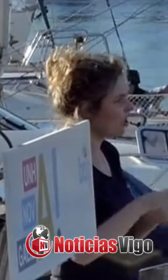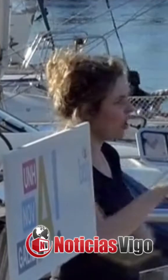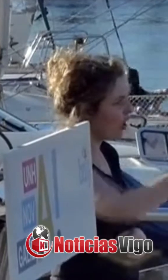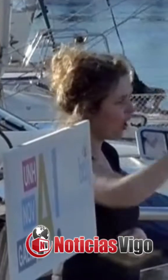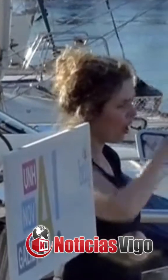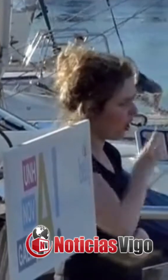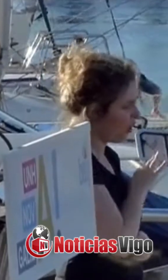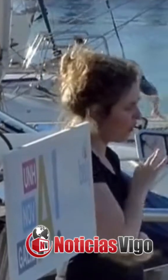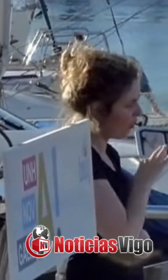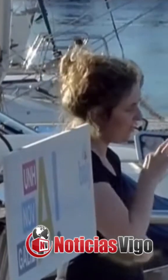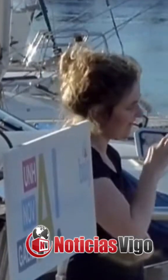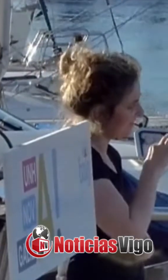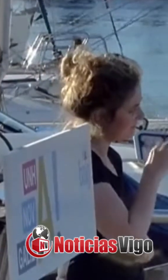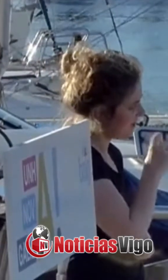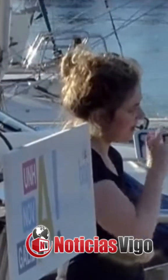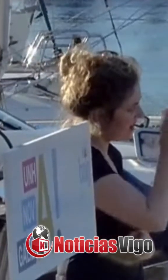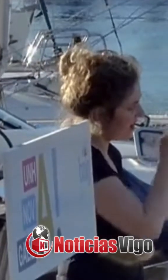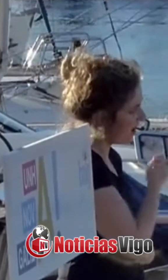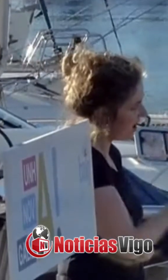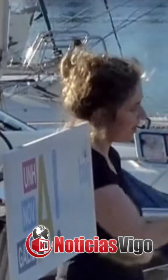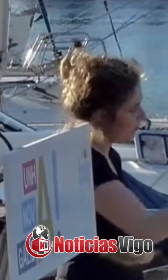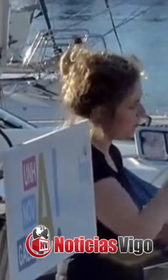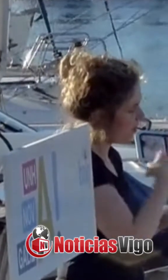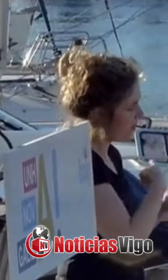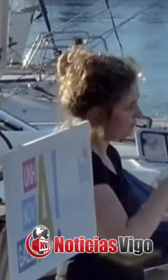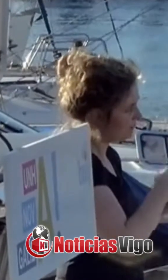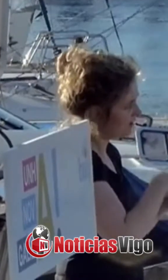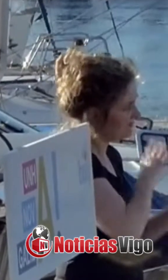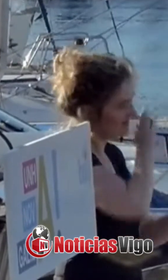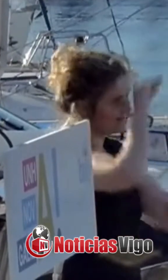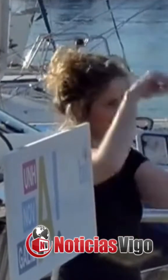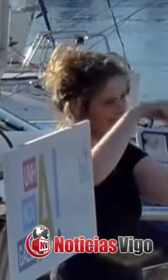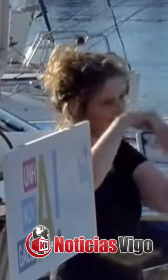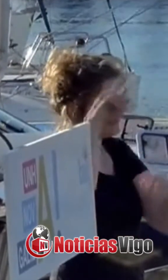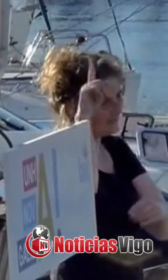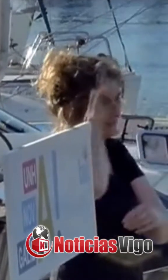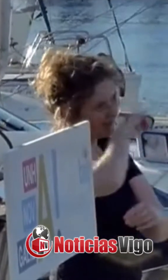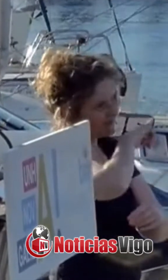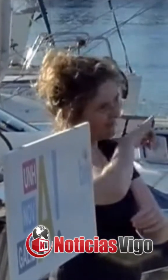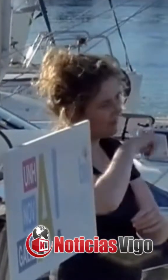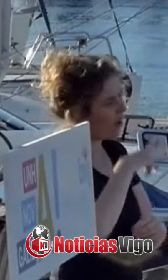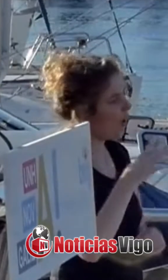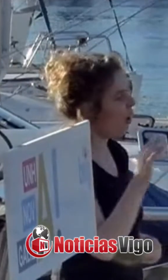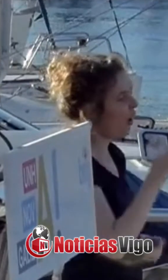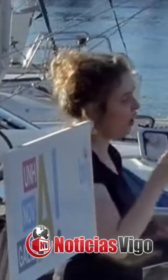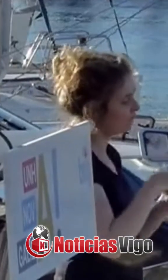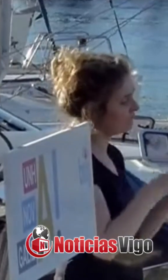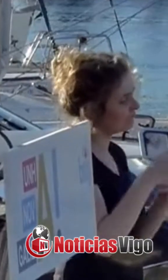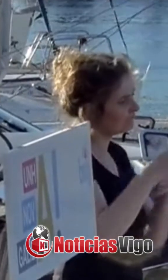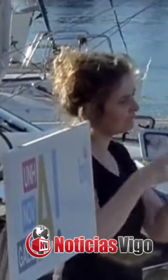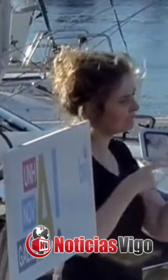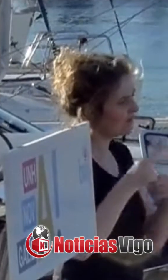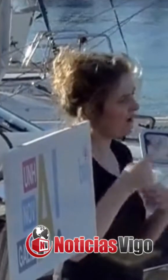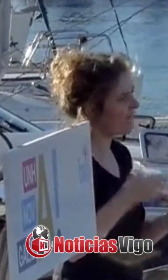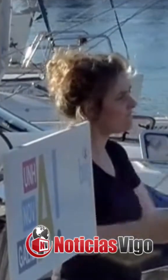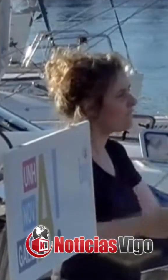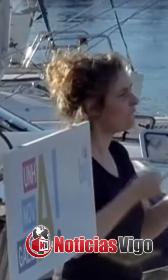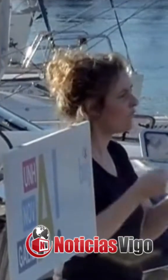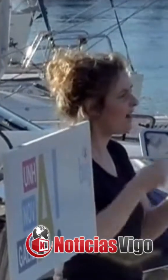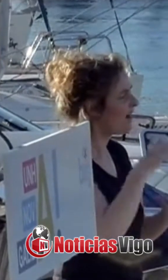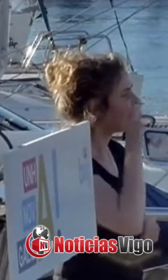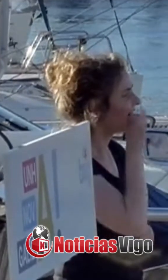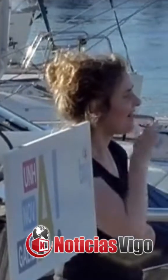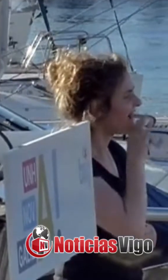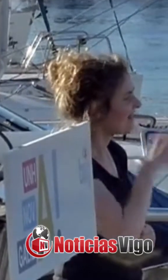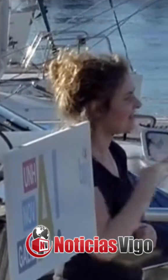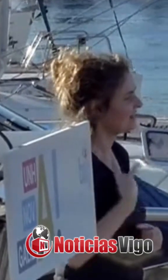elexir entre algún dos partidos que teñen a súa sede en Madrid, que sigan mantendo a Galiza na irrelevancia, ou o BNG, unha forza galega que